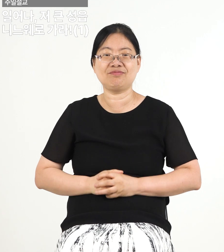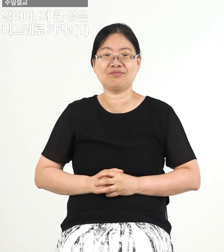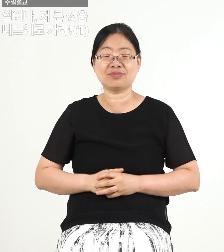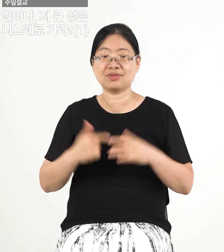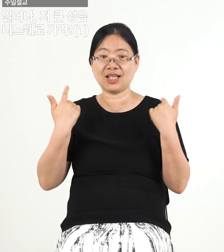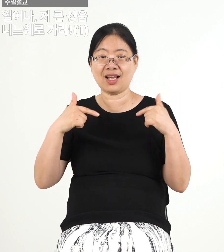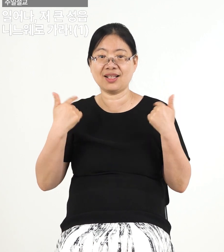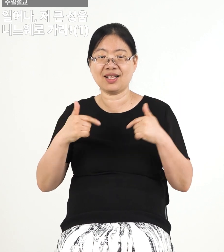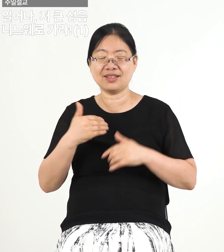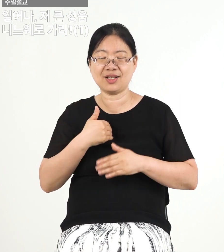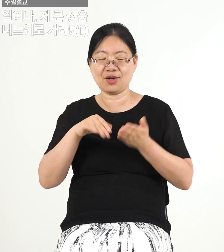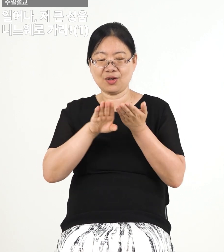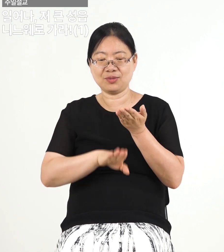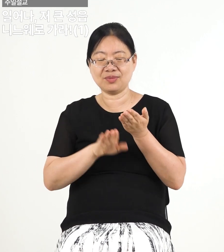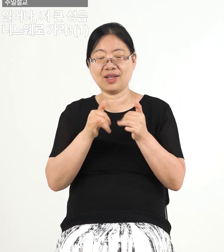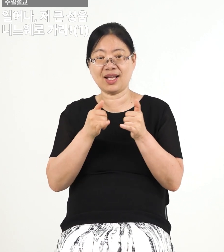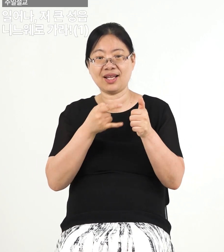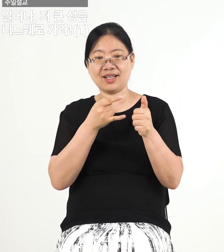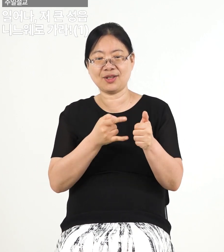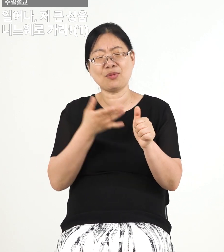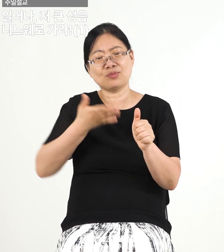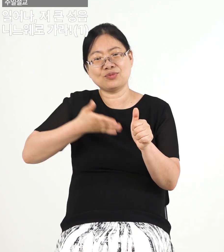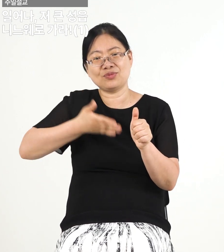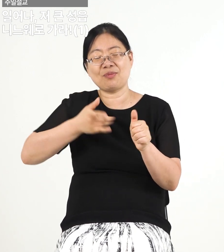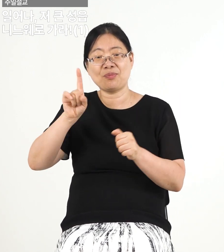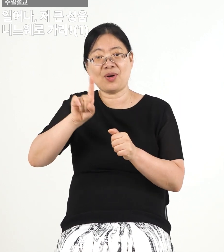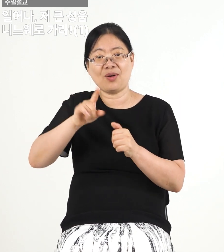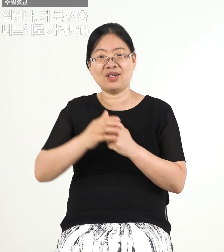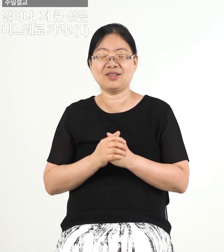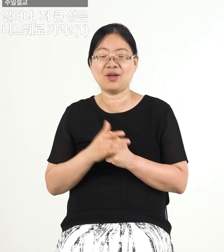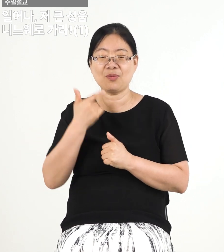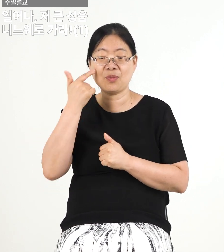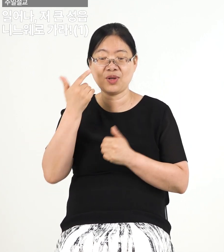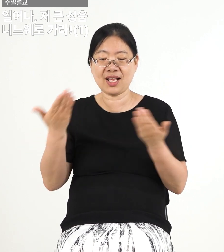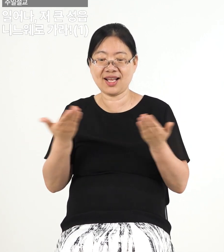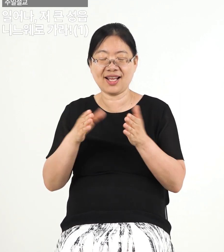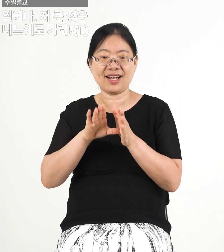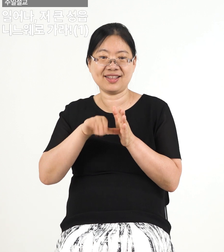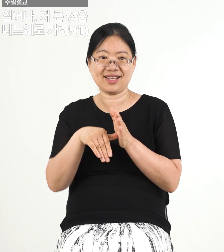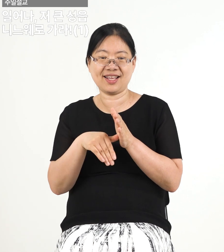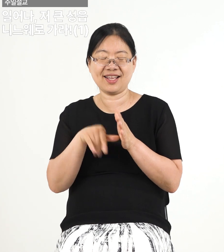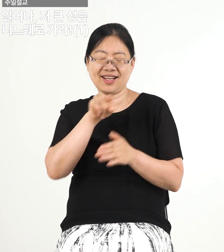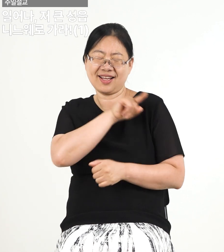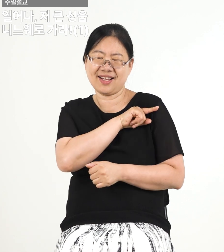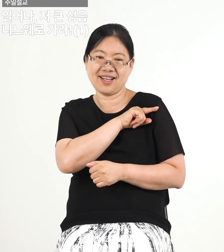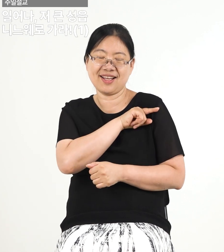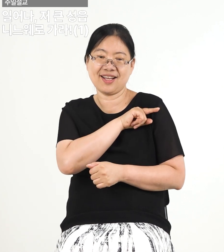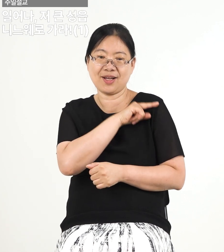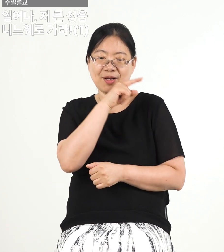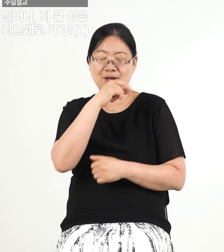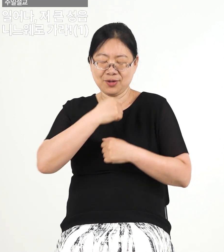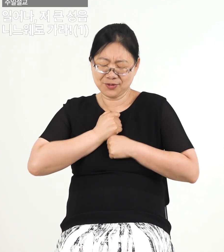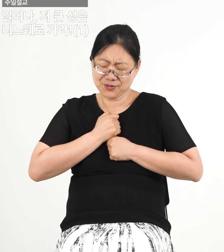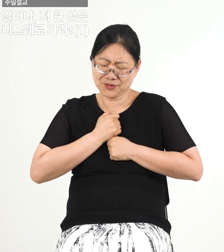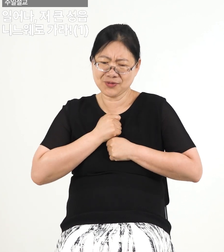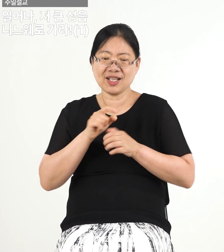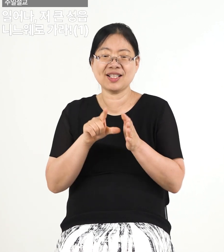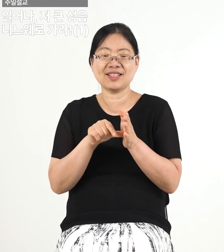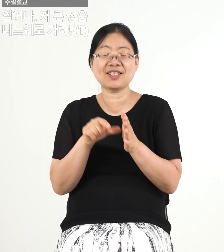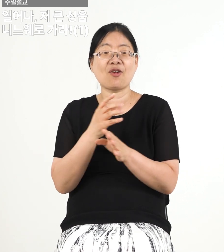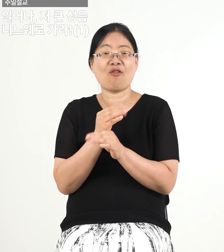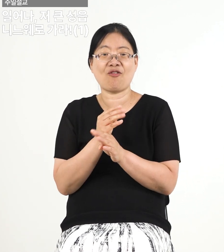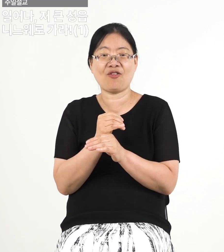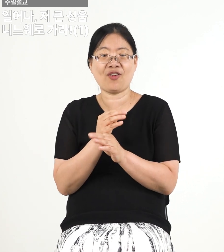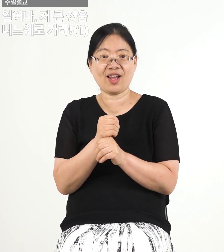그래서 항상 제가 후배들에게 부탁할 때 목회를 하는데 제일 조심해야 될 시기가